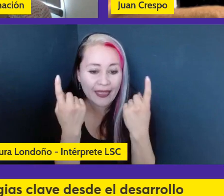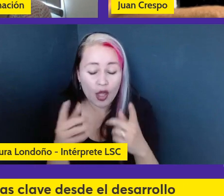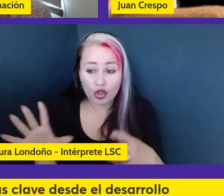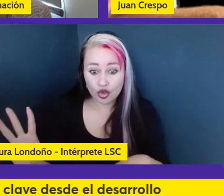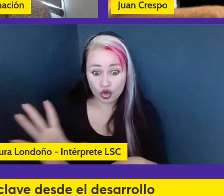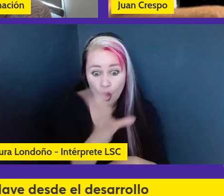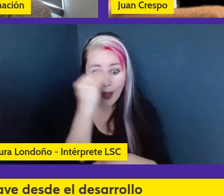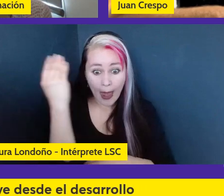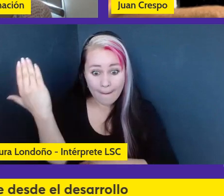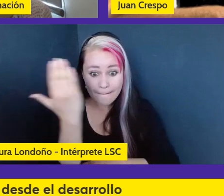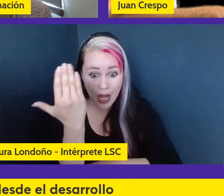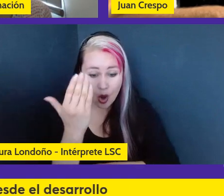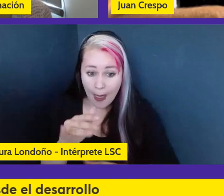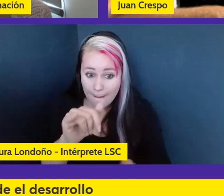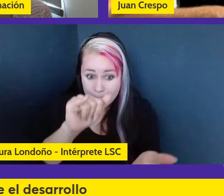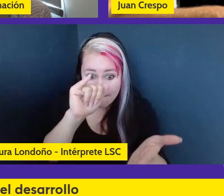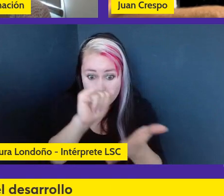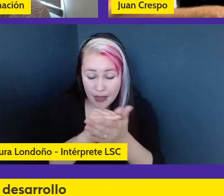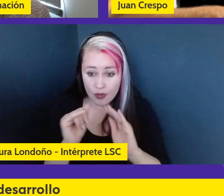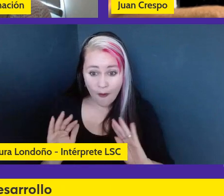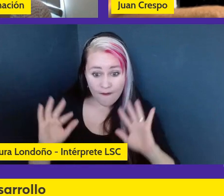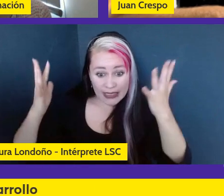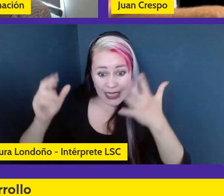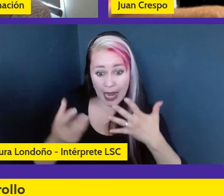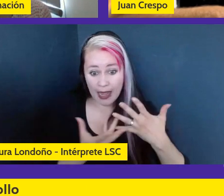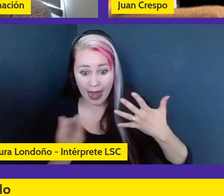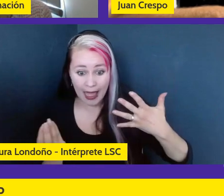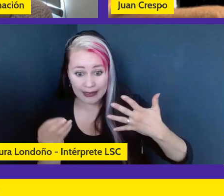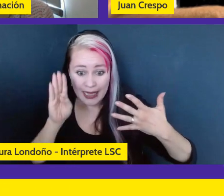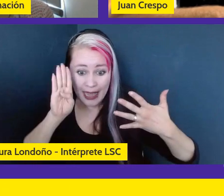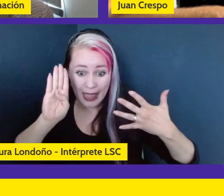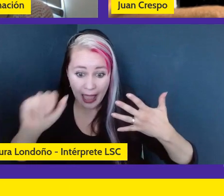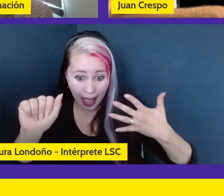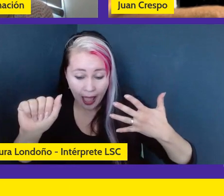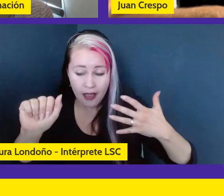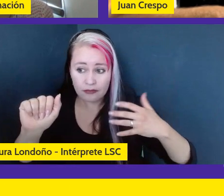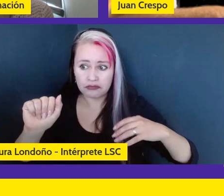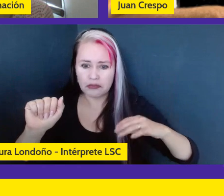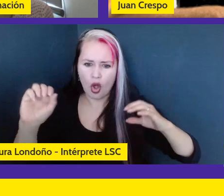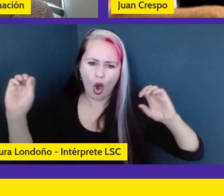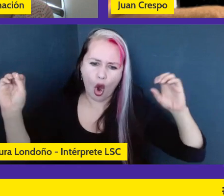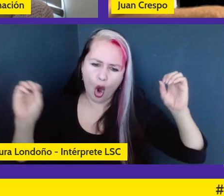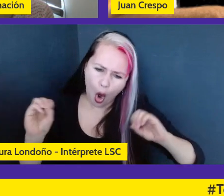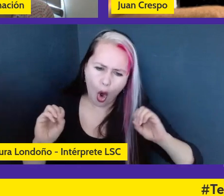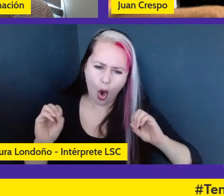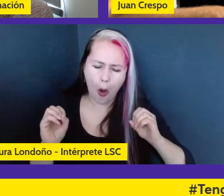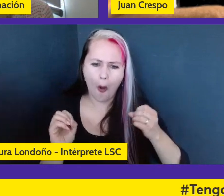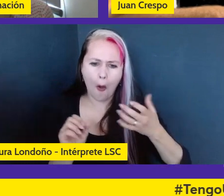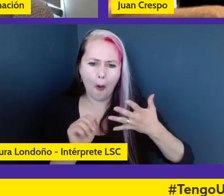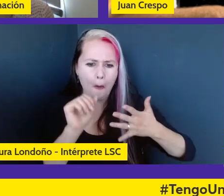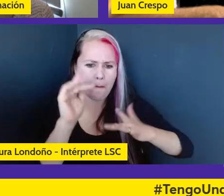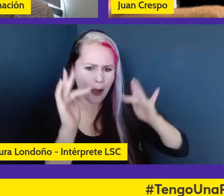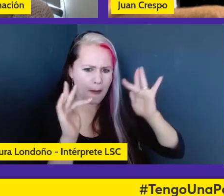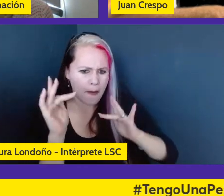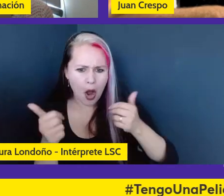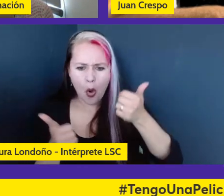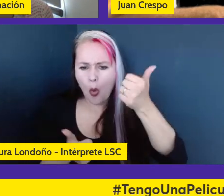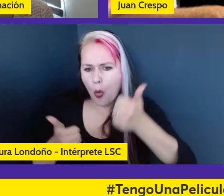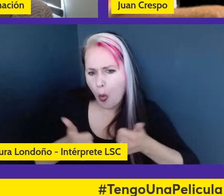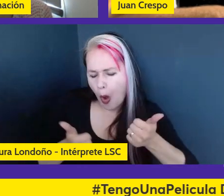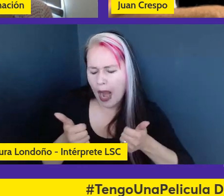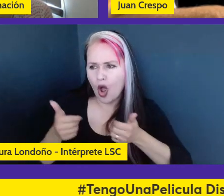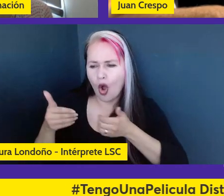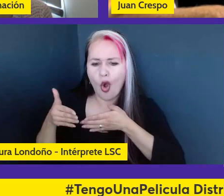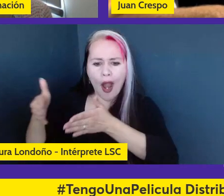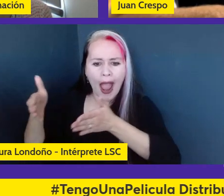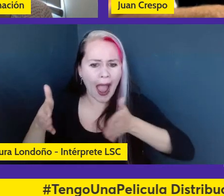tienen que ir a esos festivales de clase A, a todos esos festivales, o para entender un poco que los caminos son